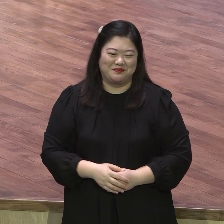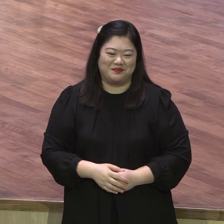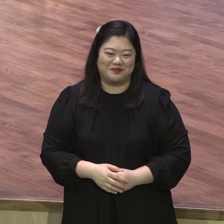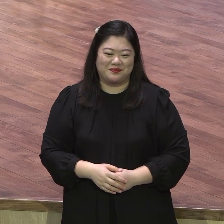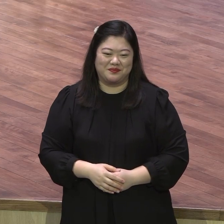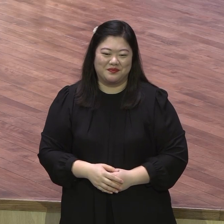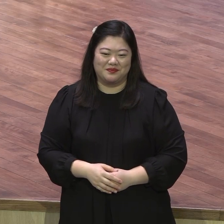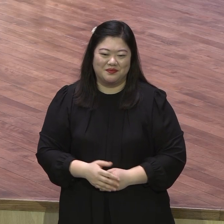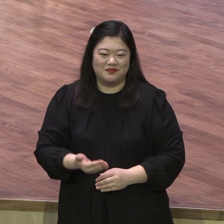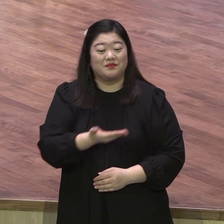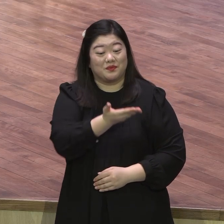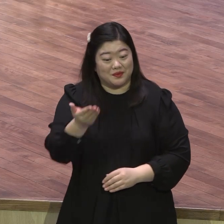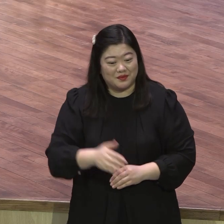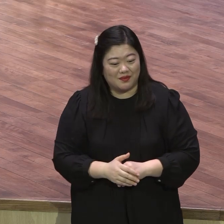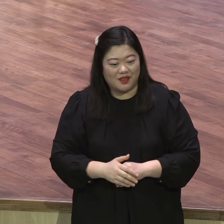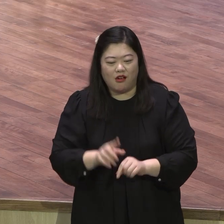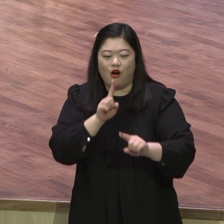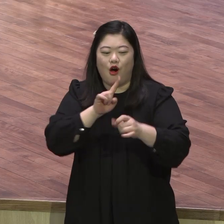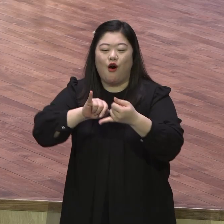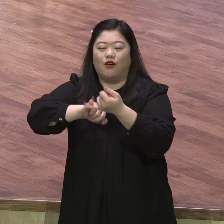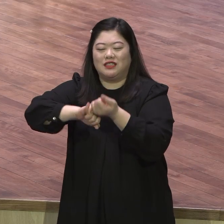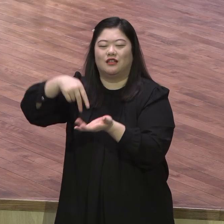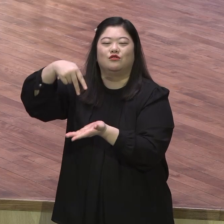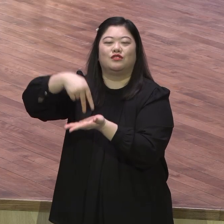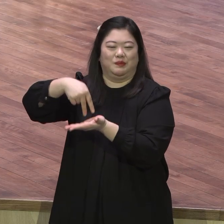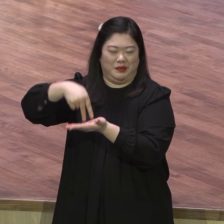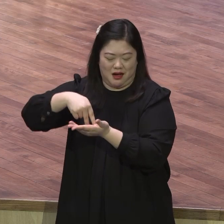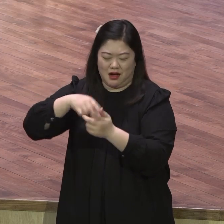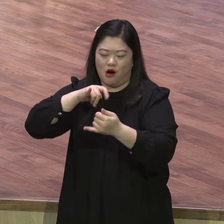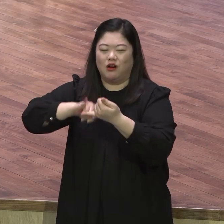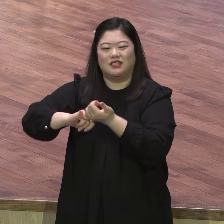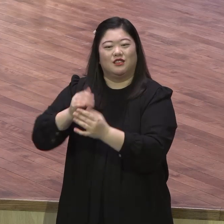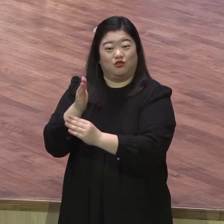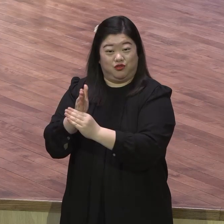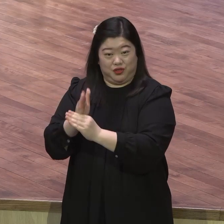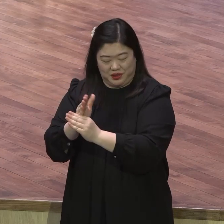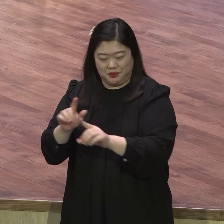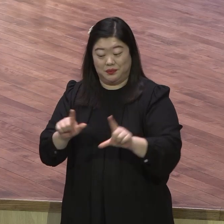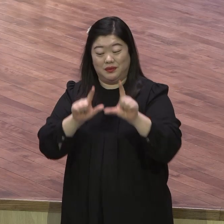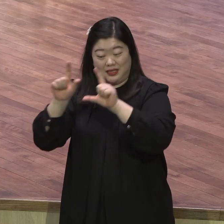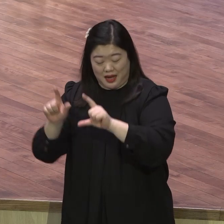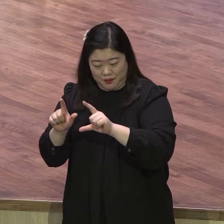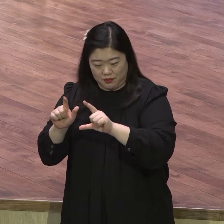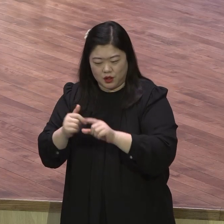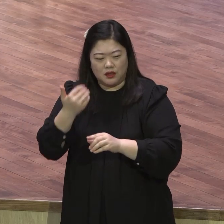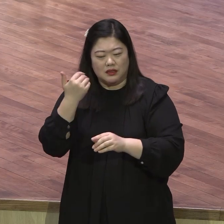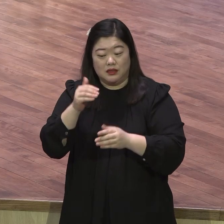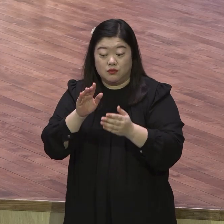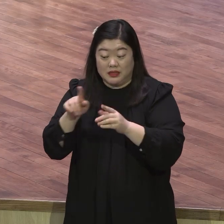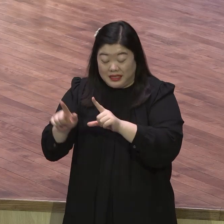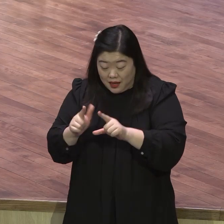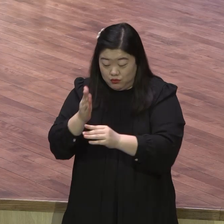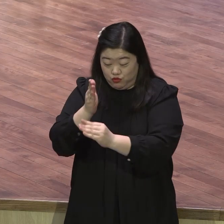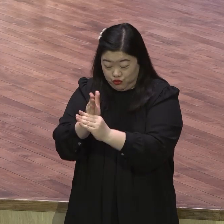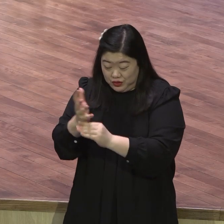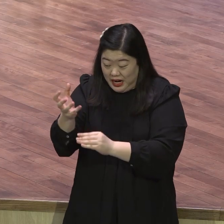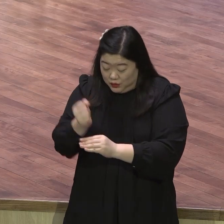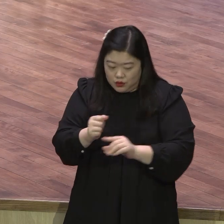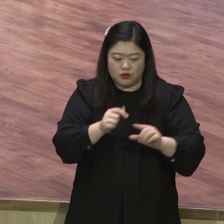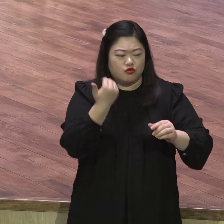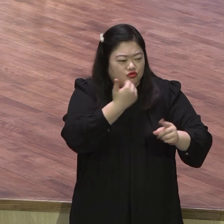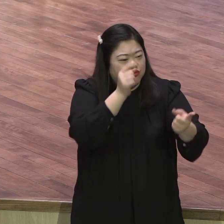은약여정을 가시길 바랍니다. 그래야 하나님 여러분을 축복하시고 역사하시고 정말로 이 시급한 거